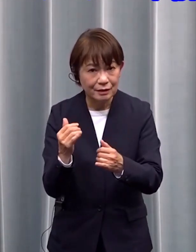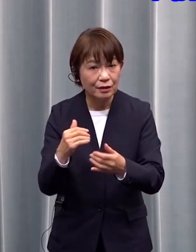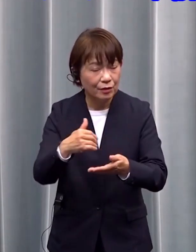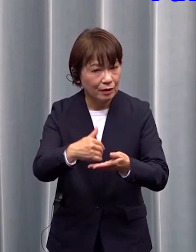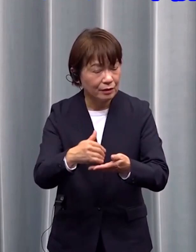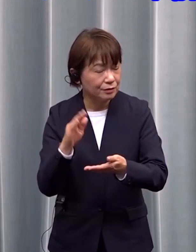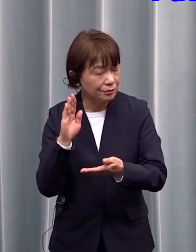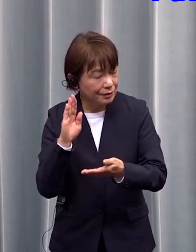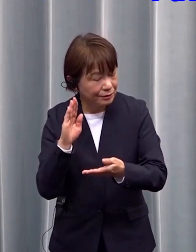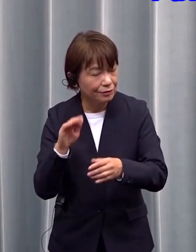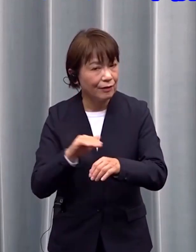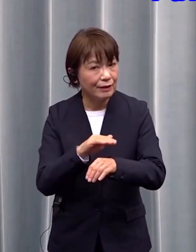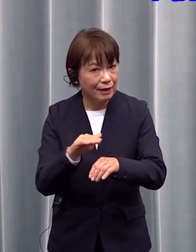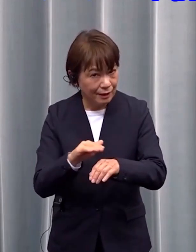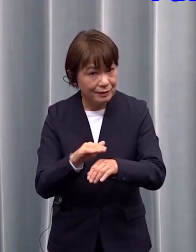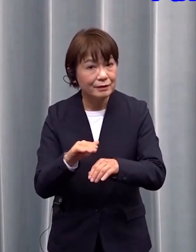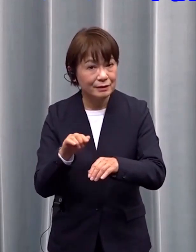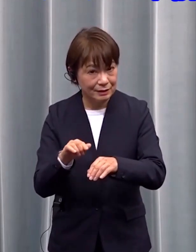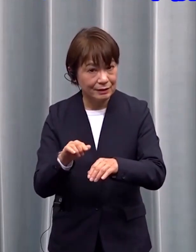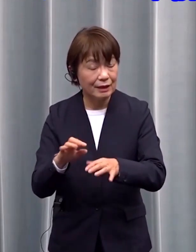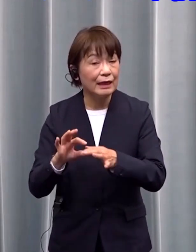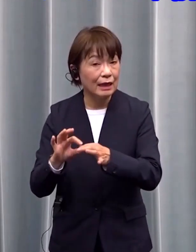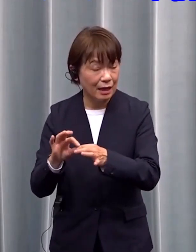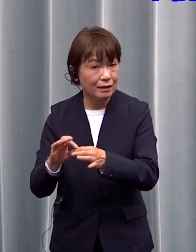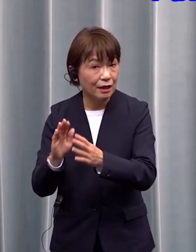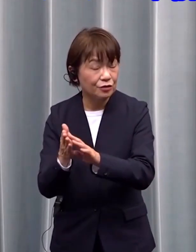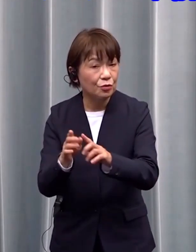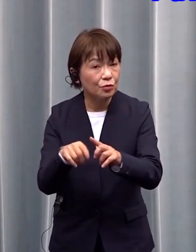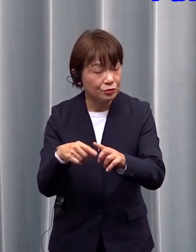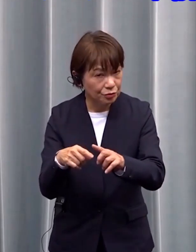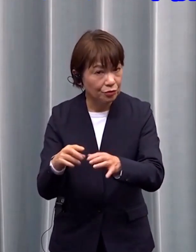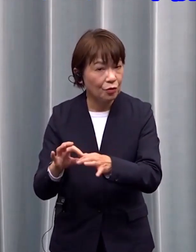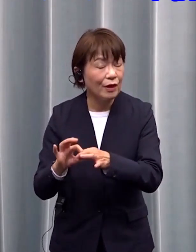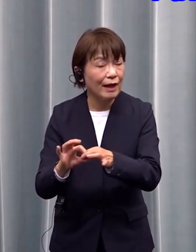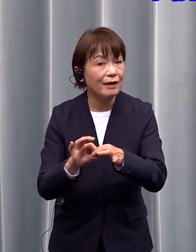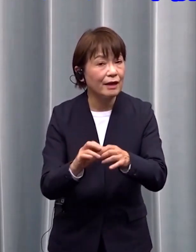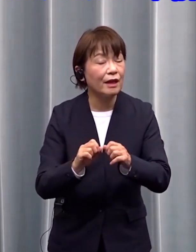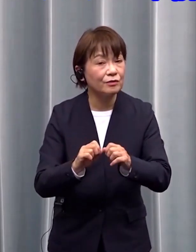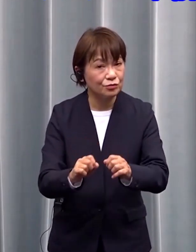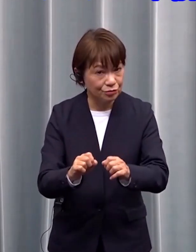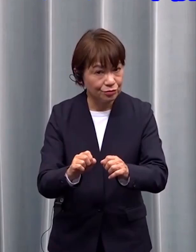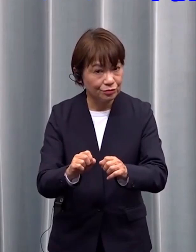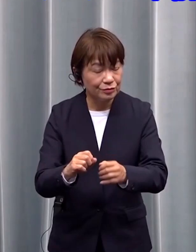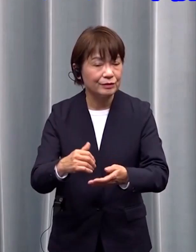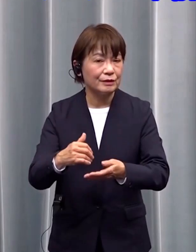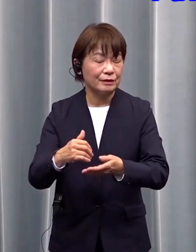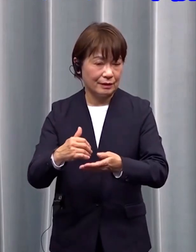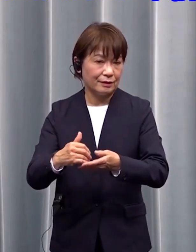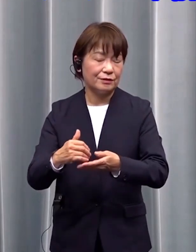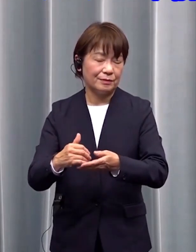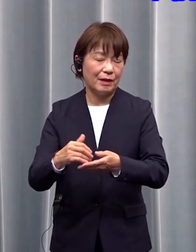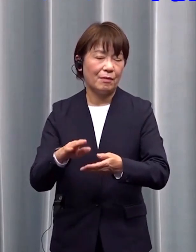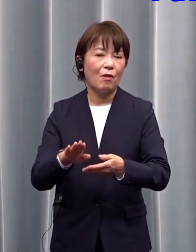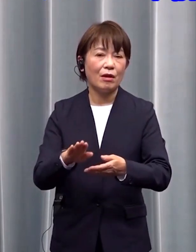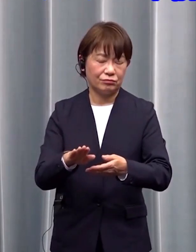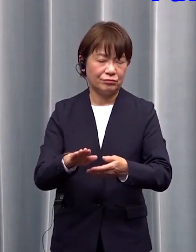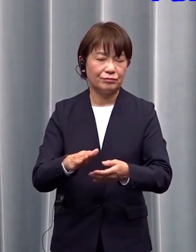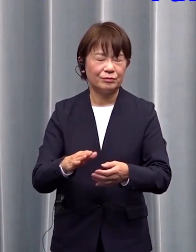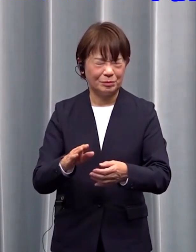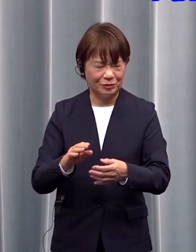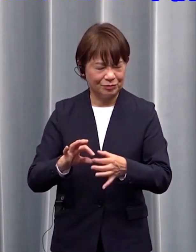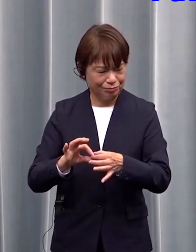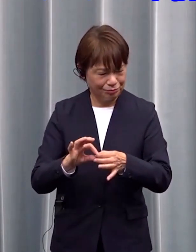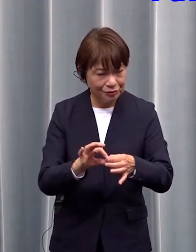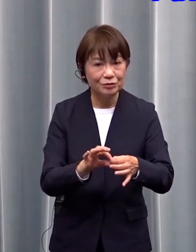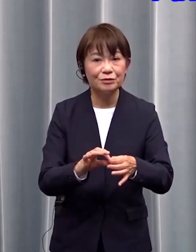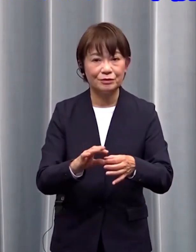かは、関係府省庁と連携したいと言いつつ、聞いてくれと言っているジュニアの声を無視し続けているんですね、この政府は。そ